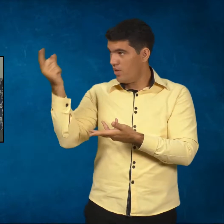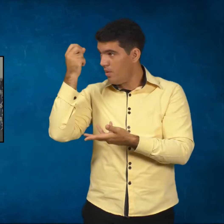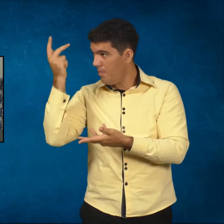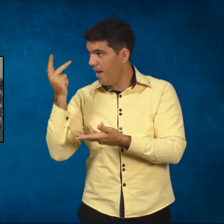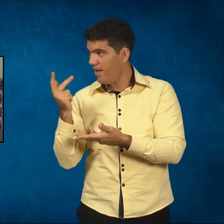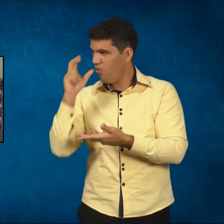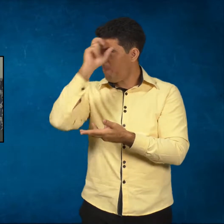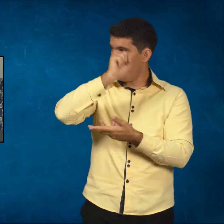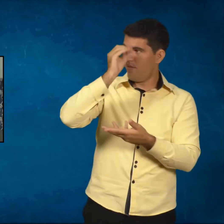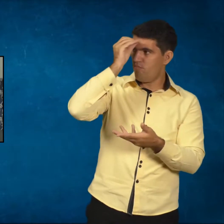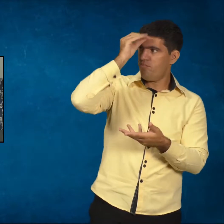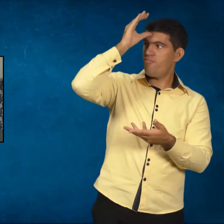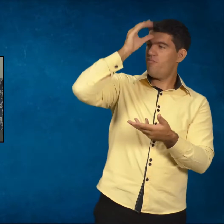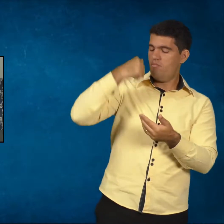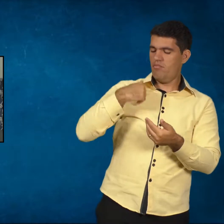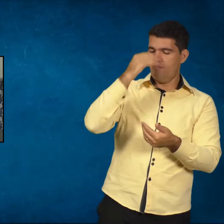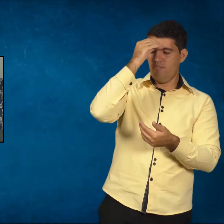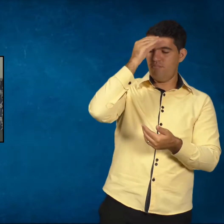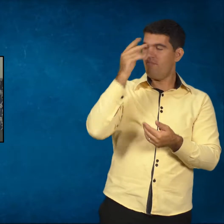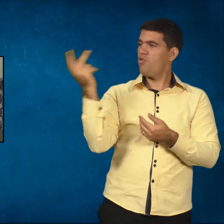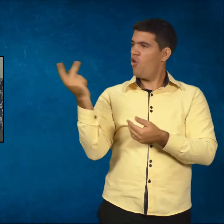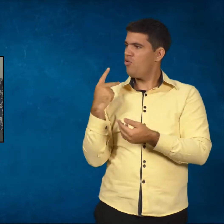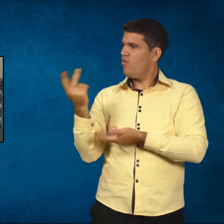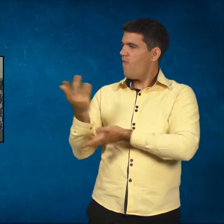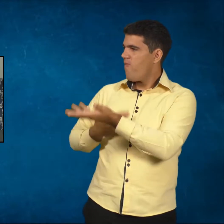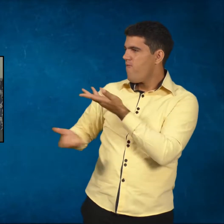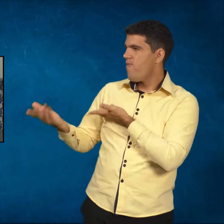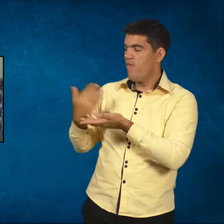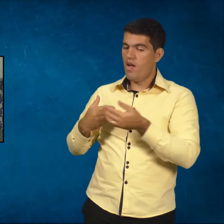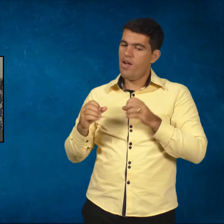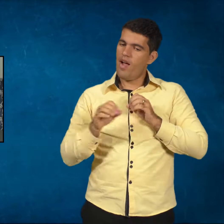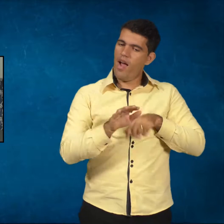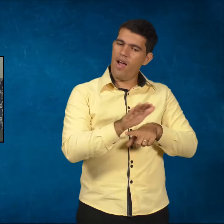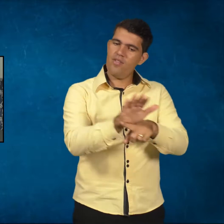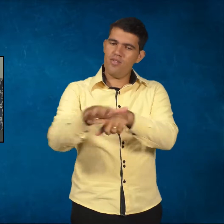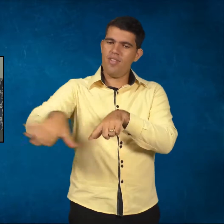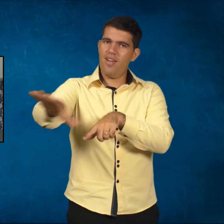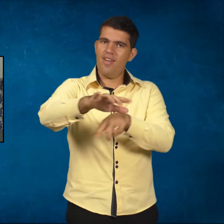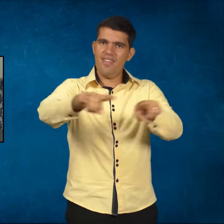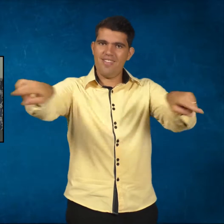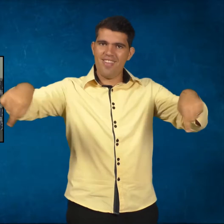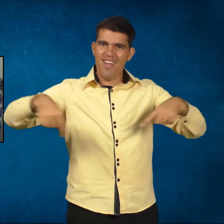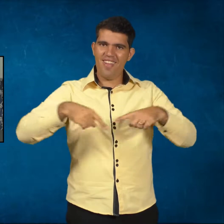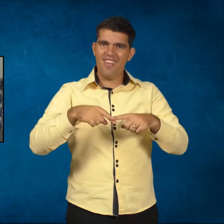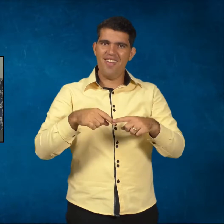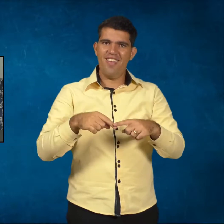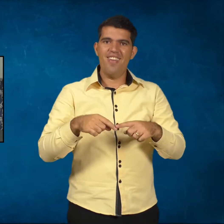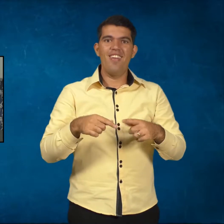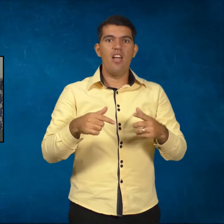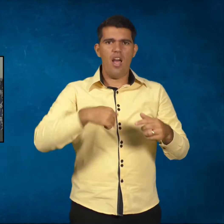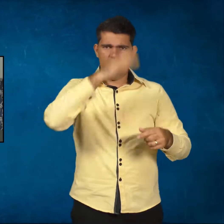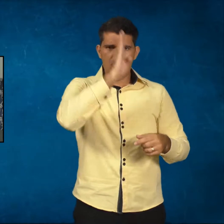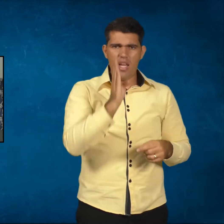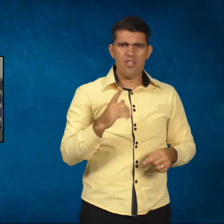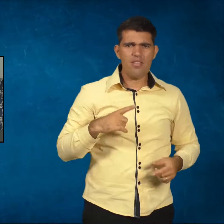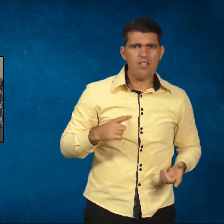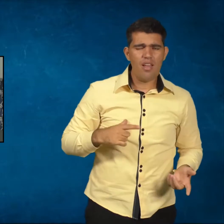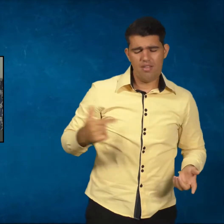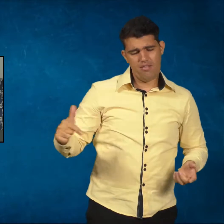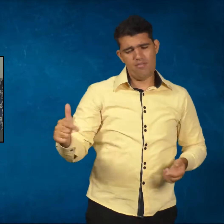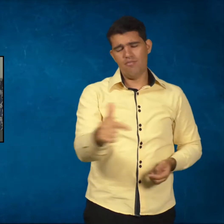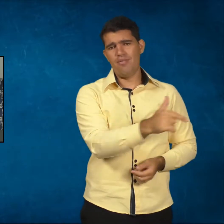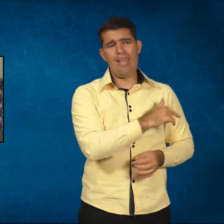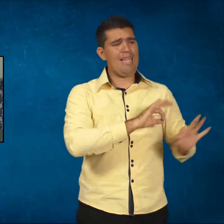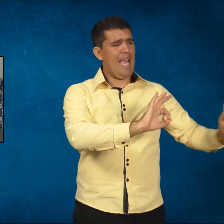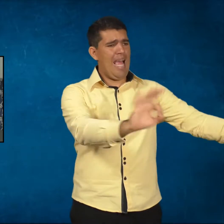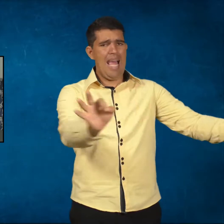do conhecimento que um tem com o da outra área. No Brasil, isto não acontece. Nenhum lugar, porque enquanto política